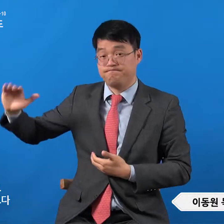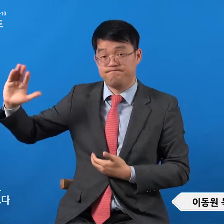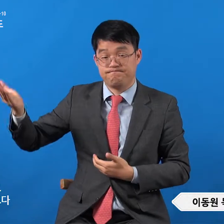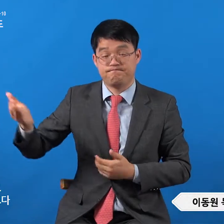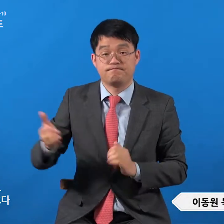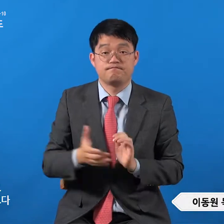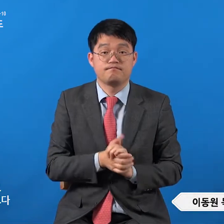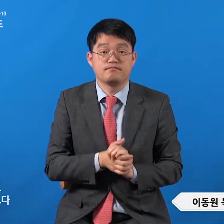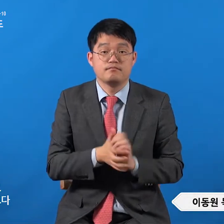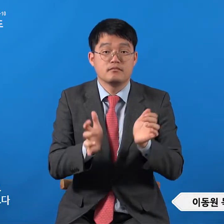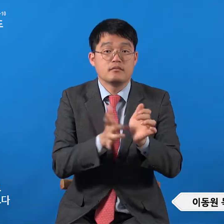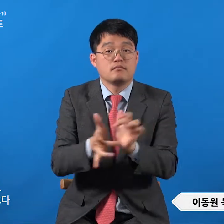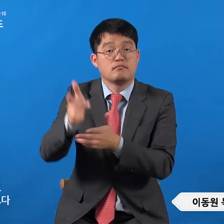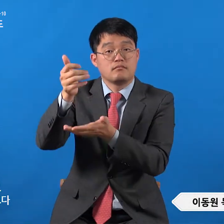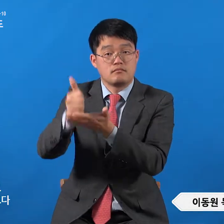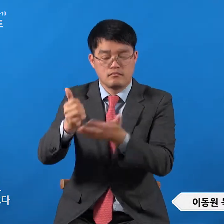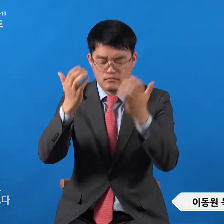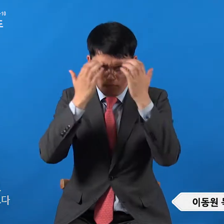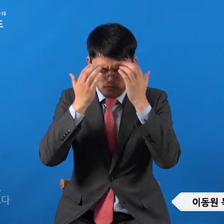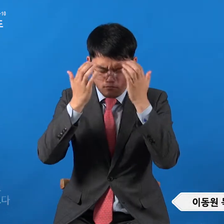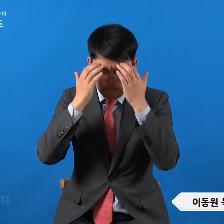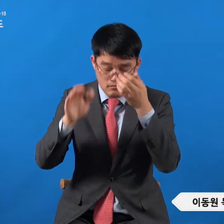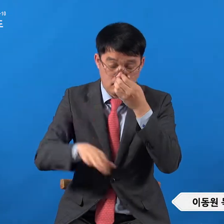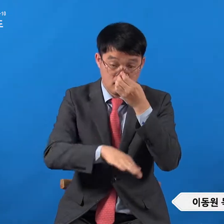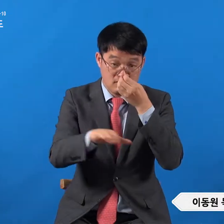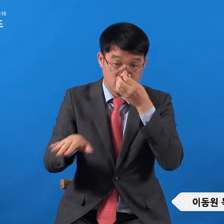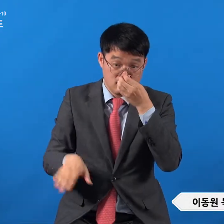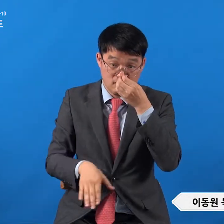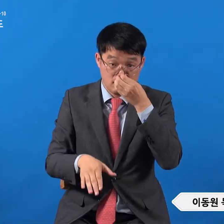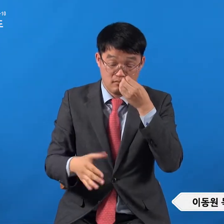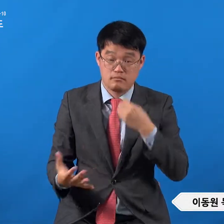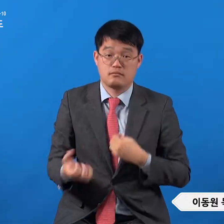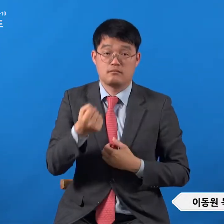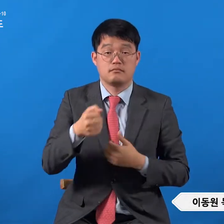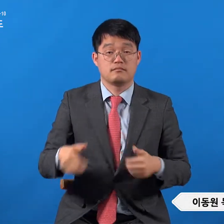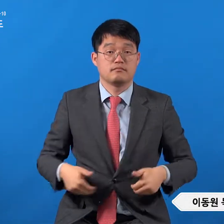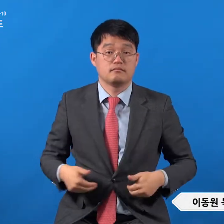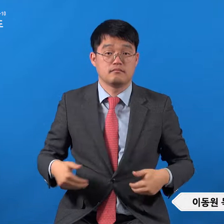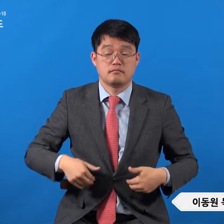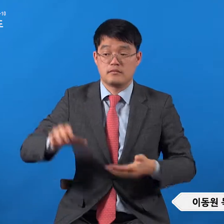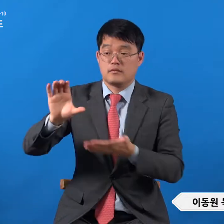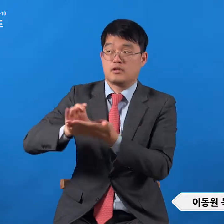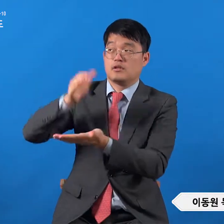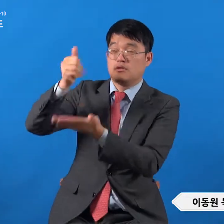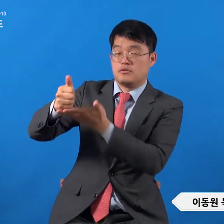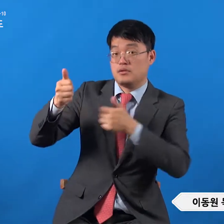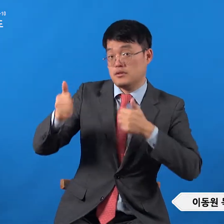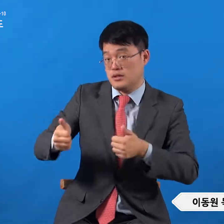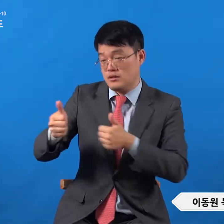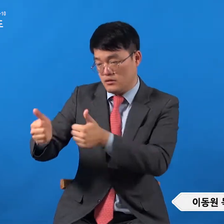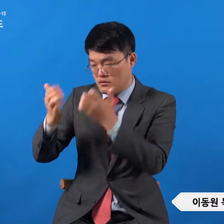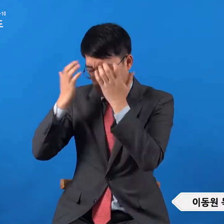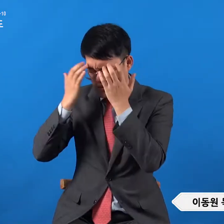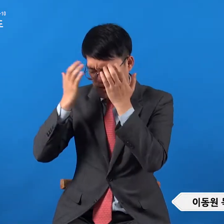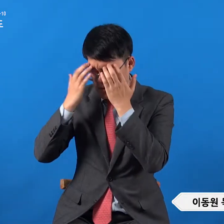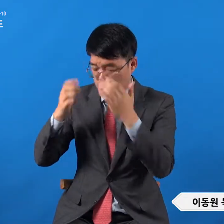네. 예수님의 고난이 우리에게도 있어요. 그리스도를 따라가려면 고난은 피할 수가 없어요. 그러나 그때